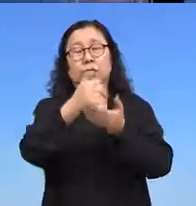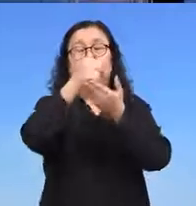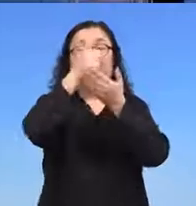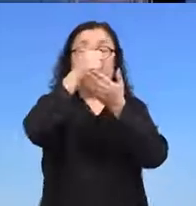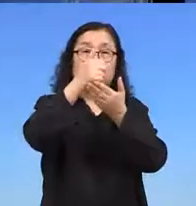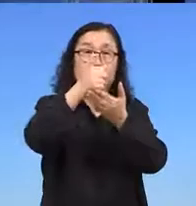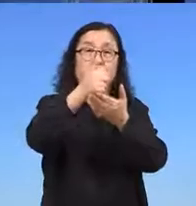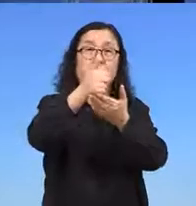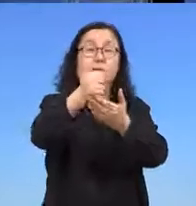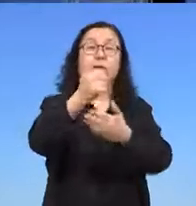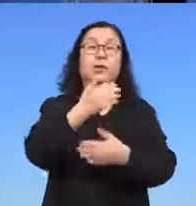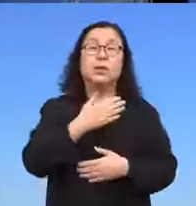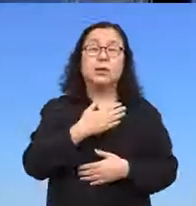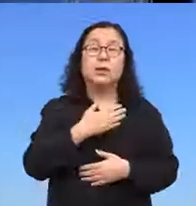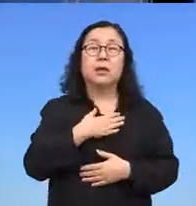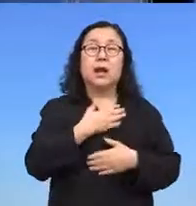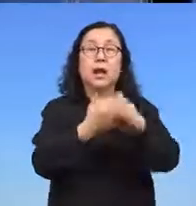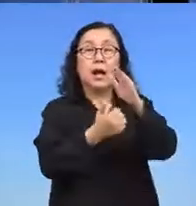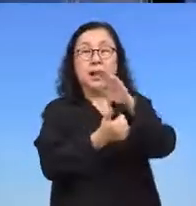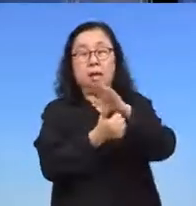주님은 나의 소망.